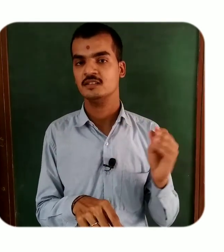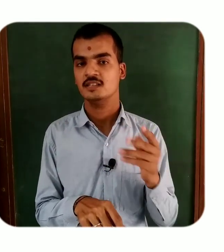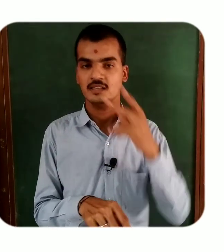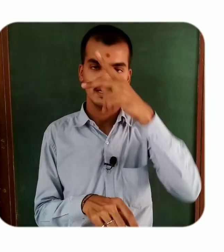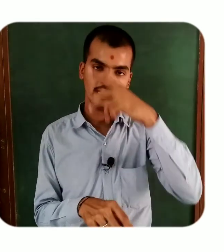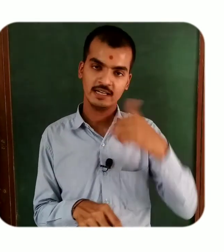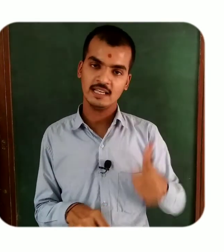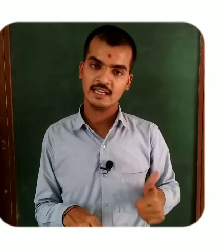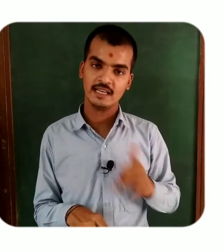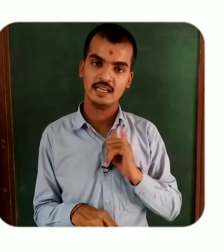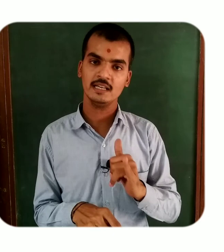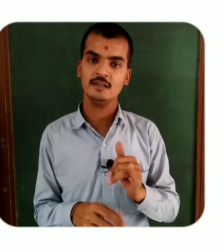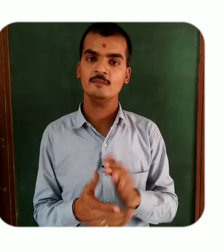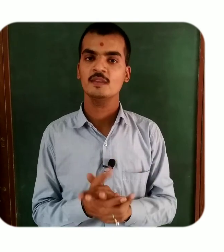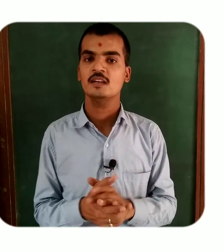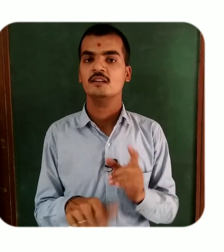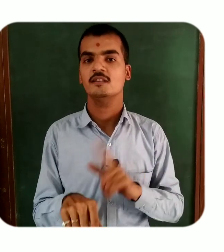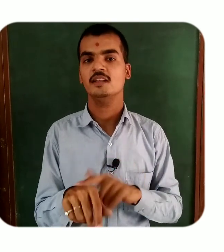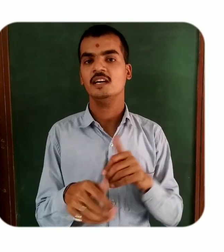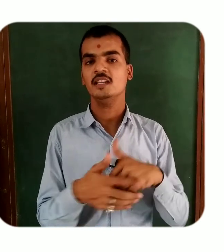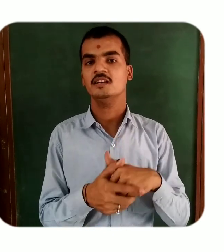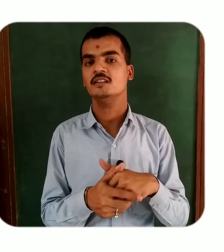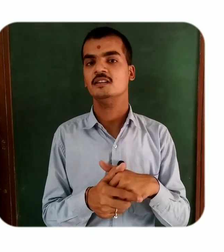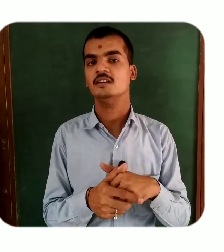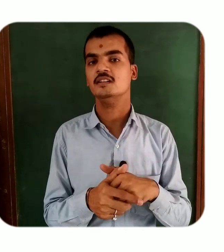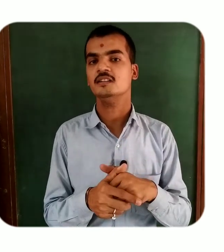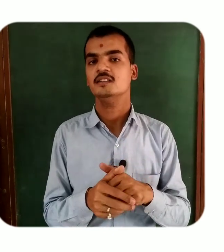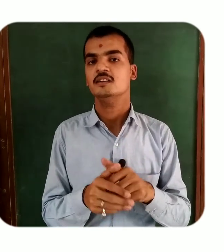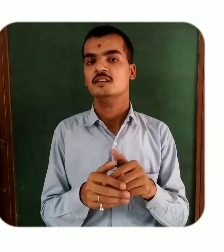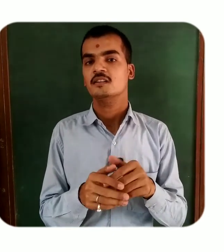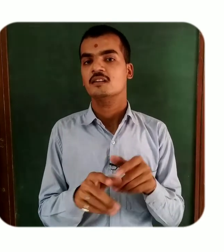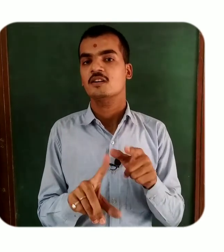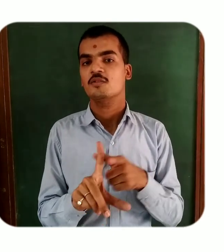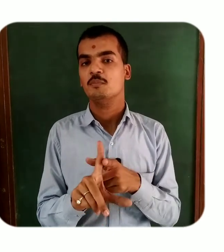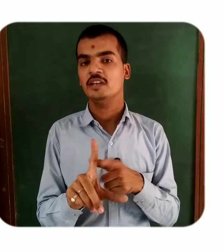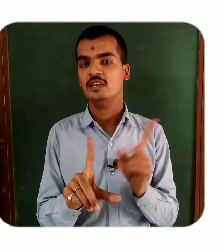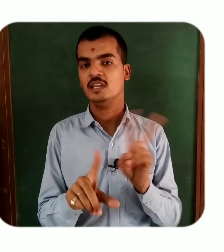2 અને 55, એટલે કે ઘડિયાળની અંદર